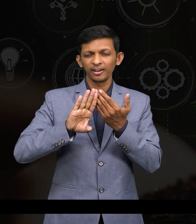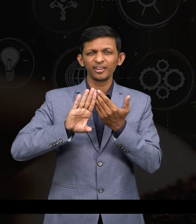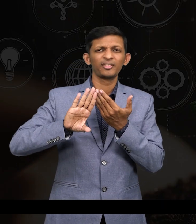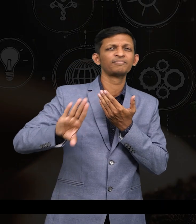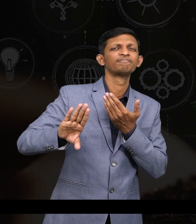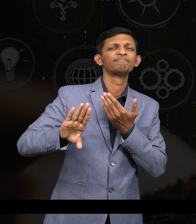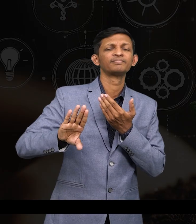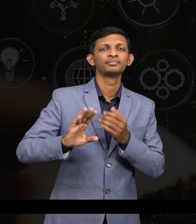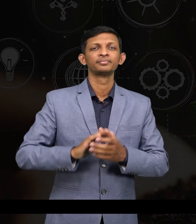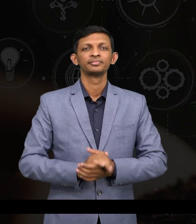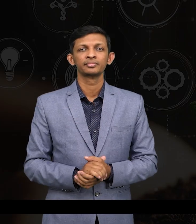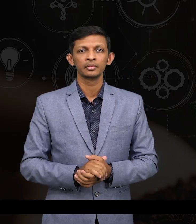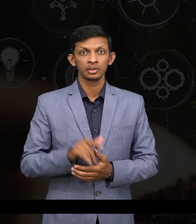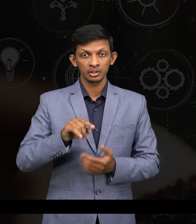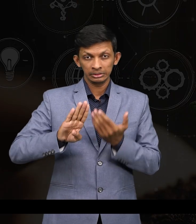भेदभाव,